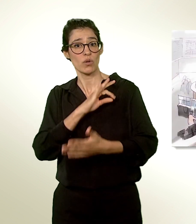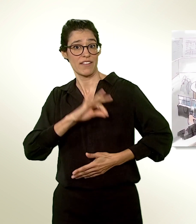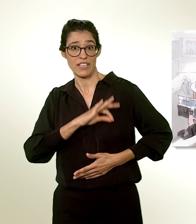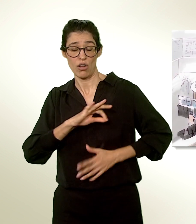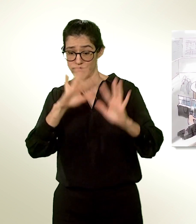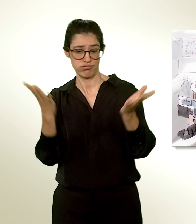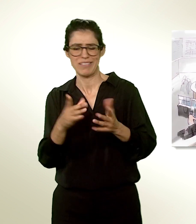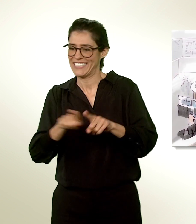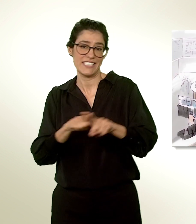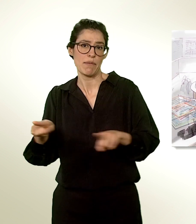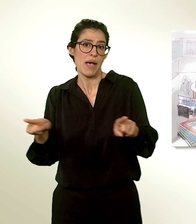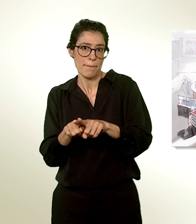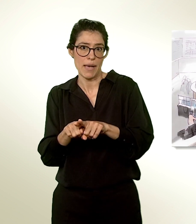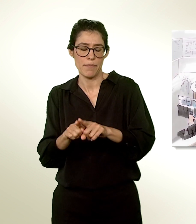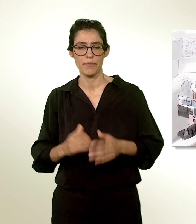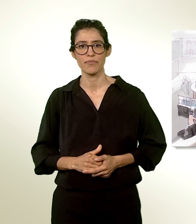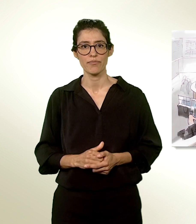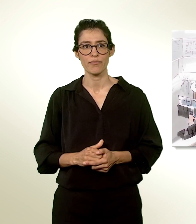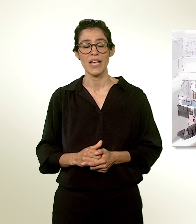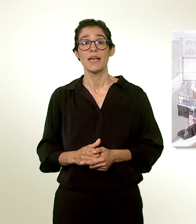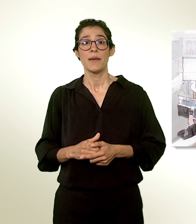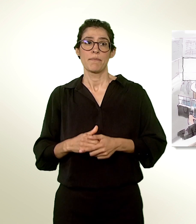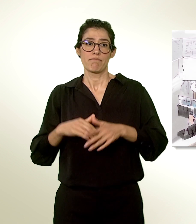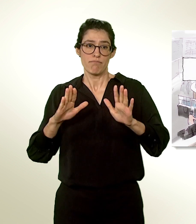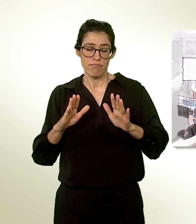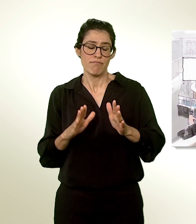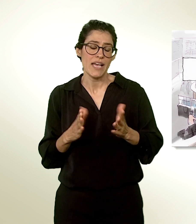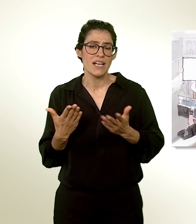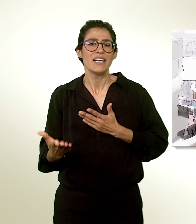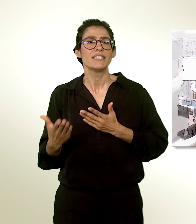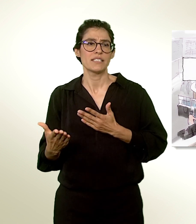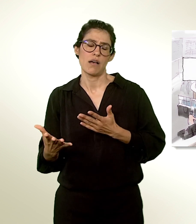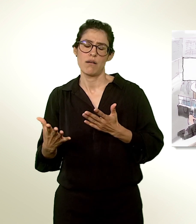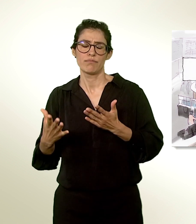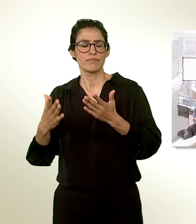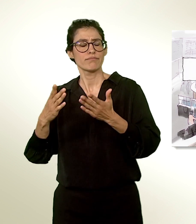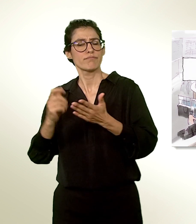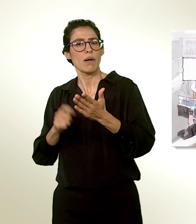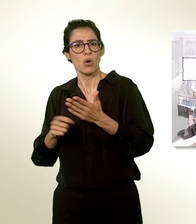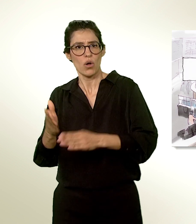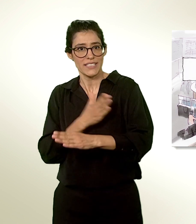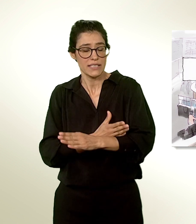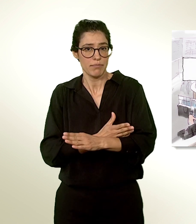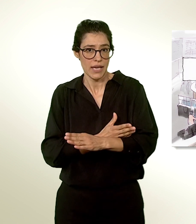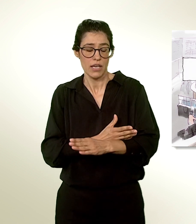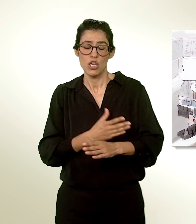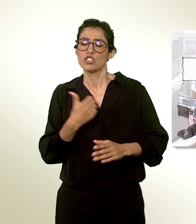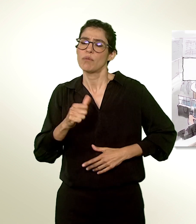intérêts obligataires ne sont toutefois soumis à l'impôt anticipé que si les obligations ont été mises sur le marché en Suisse. Pour le contourner,